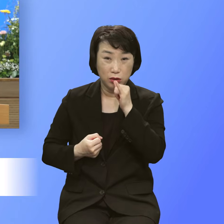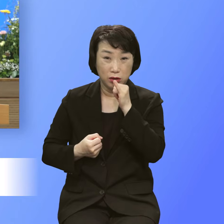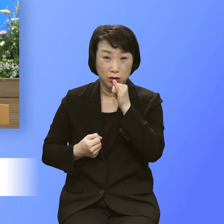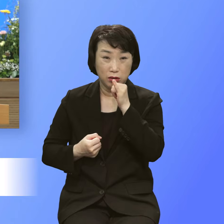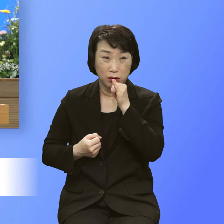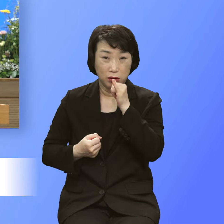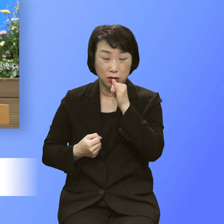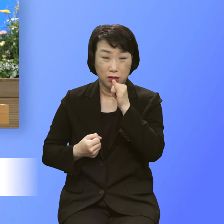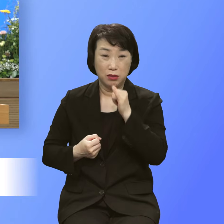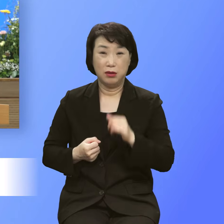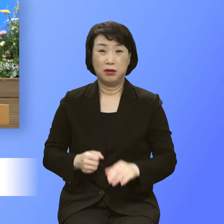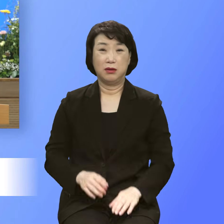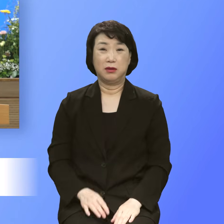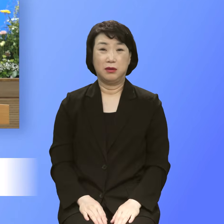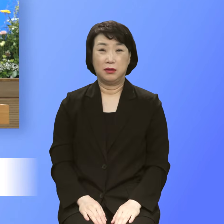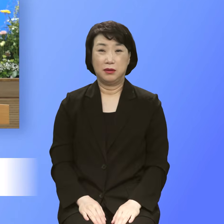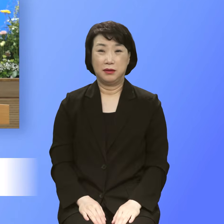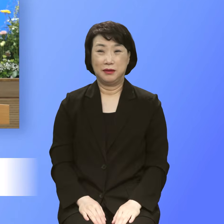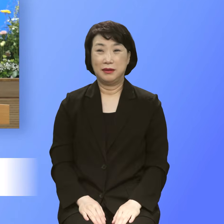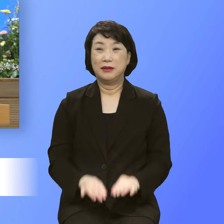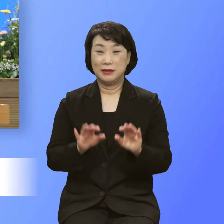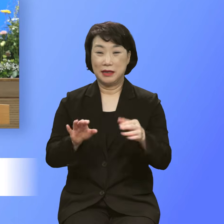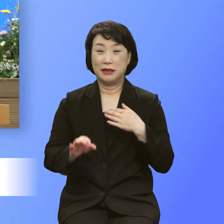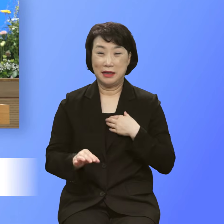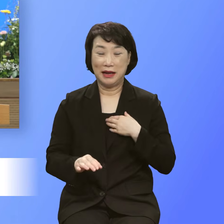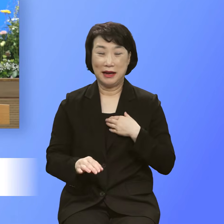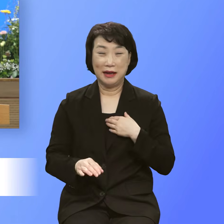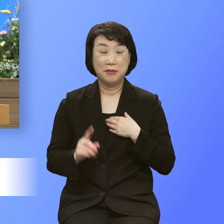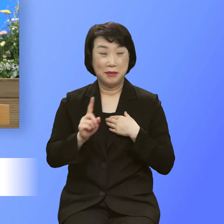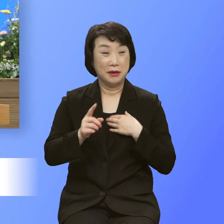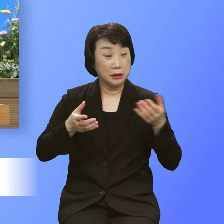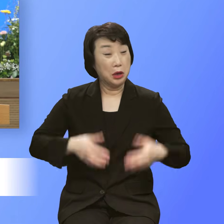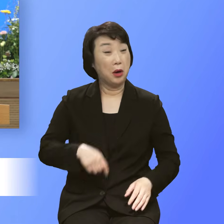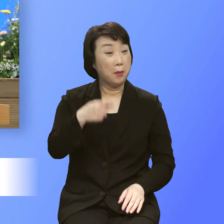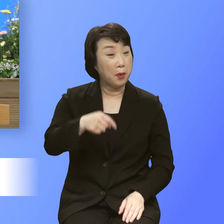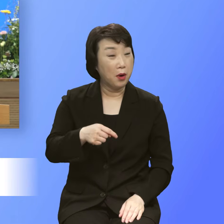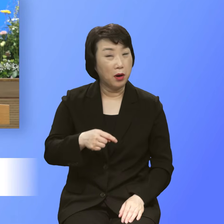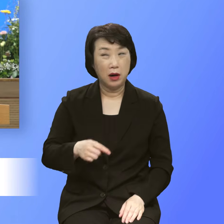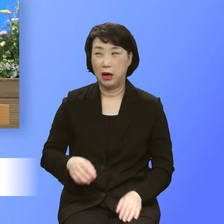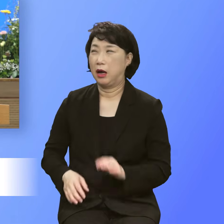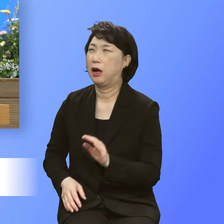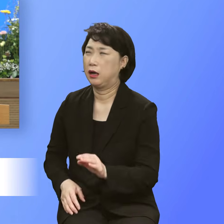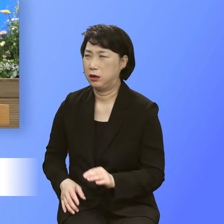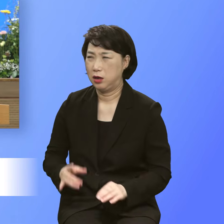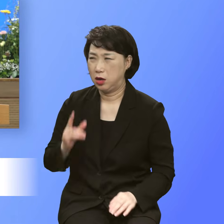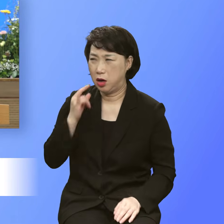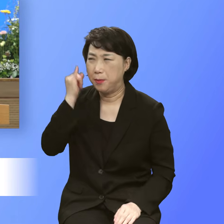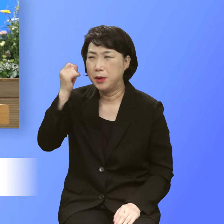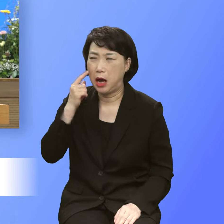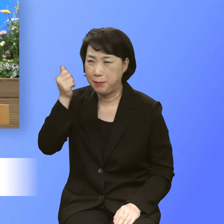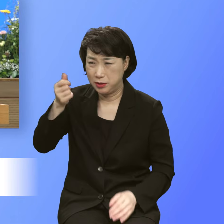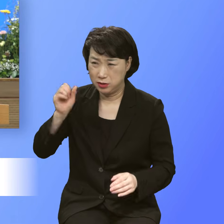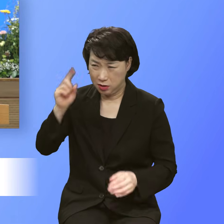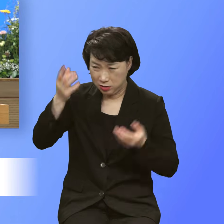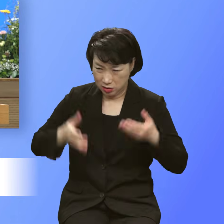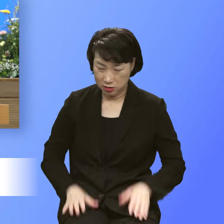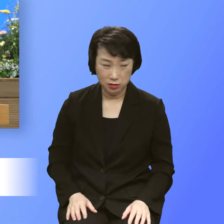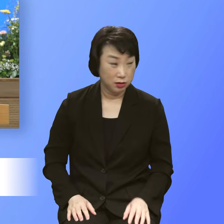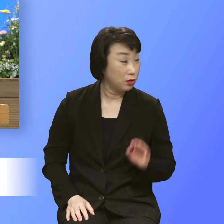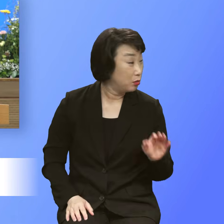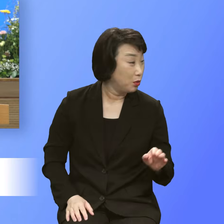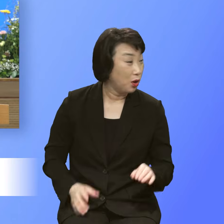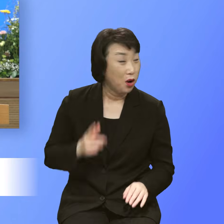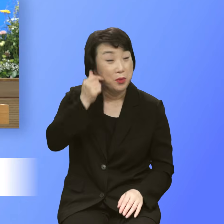말이에요. 자, 우선 내가 어디서 태어났을까? 어머니 아버지 계세요. 어머니 아버지는